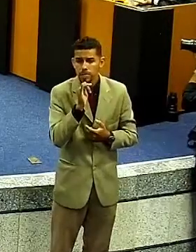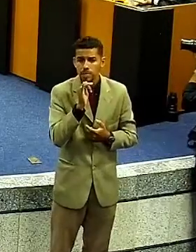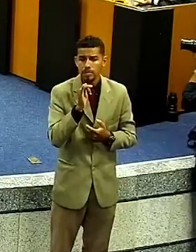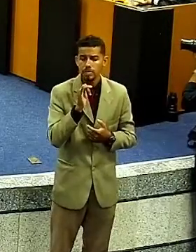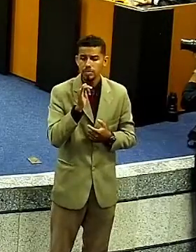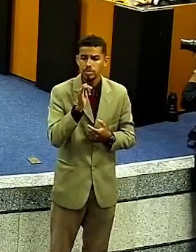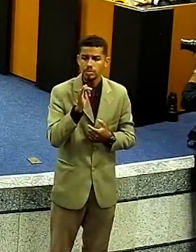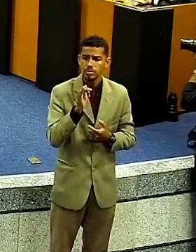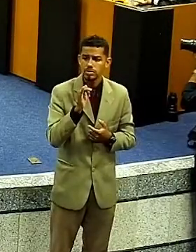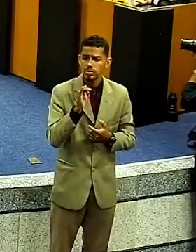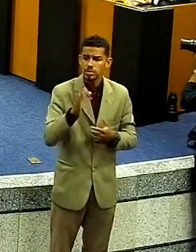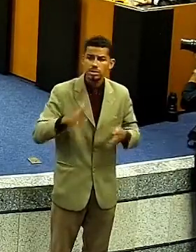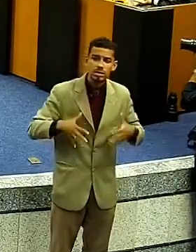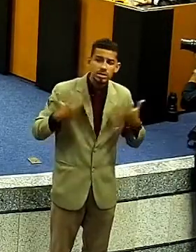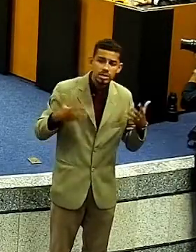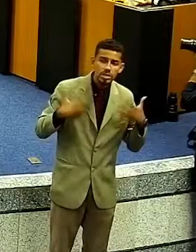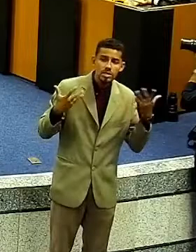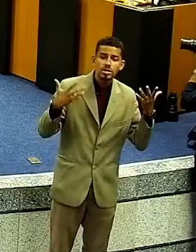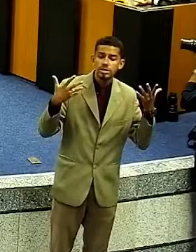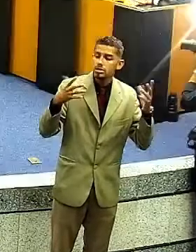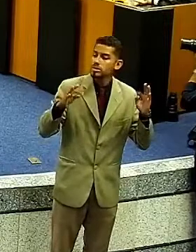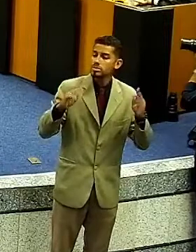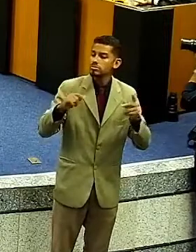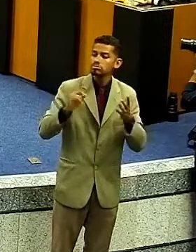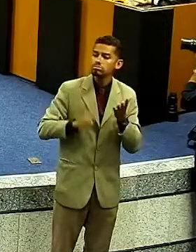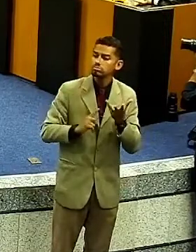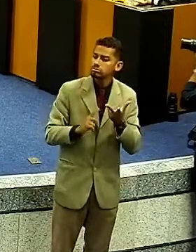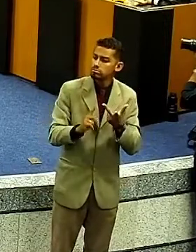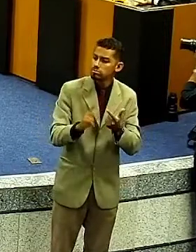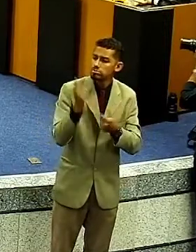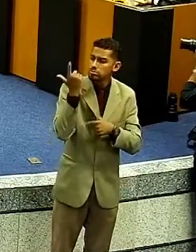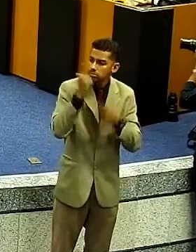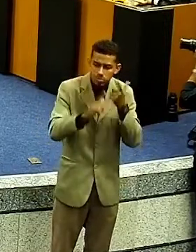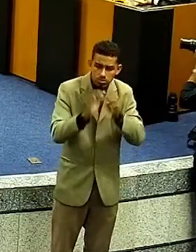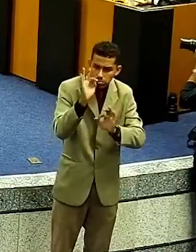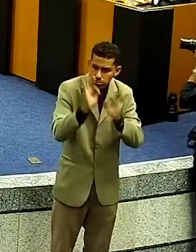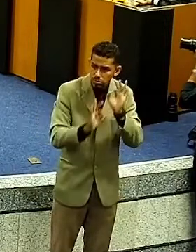somente de alegria em face de tudo que nós realizamos